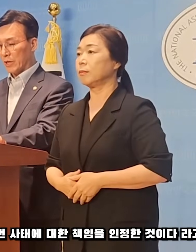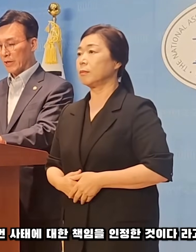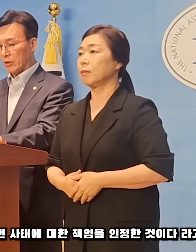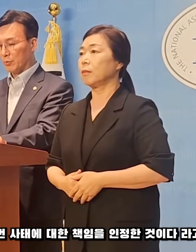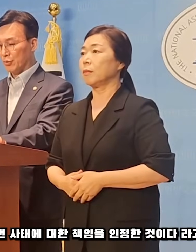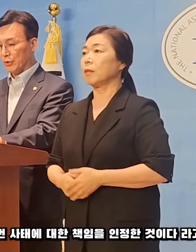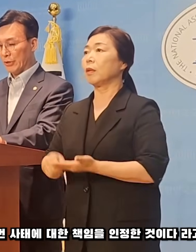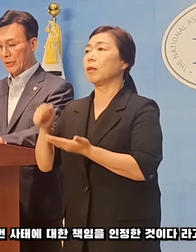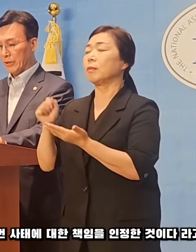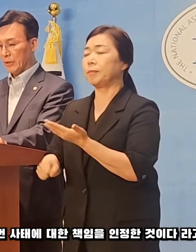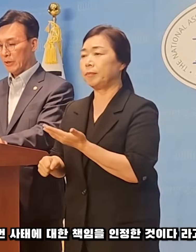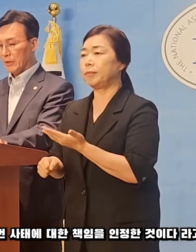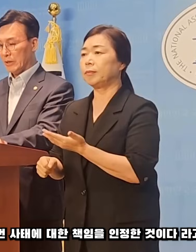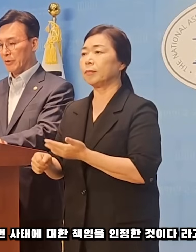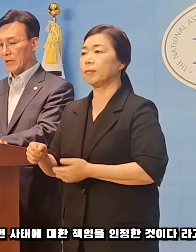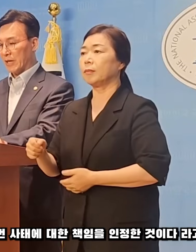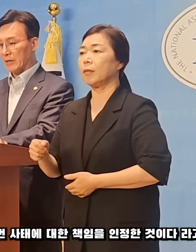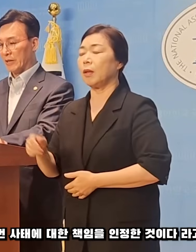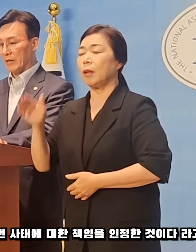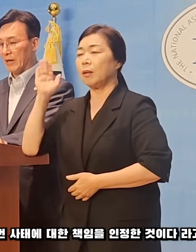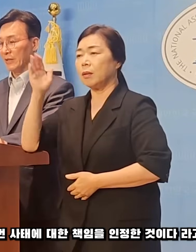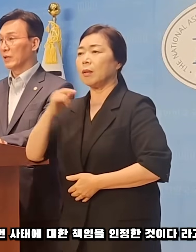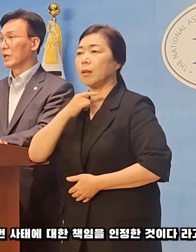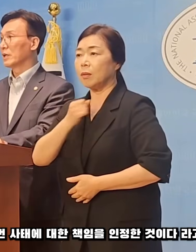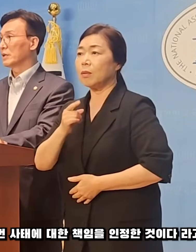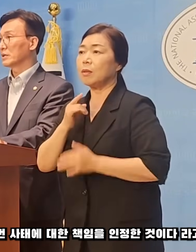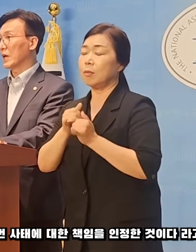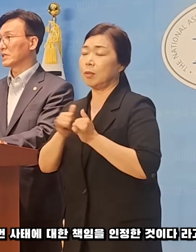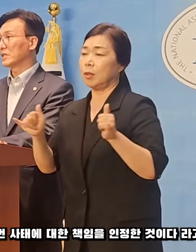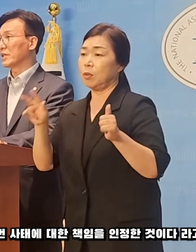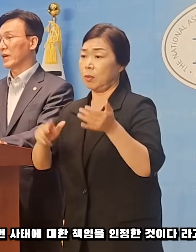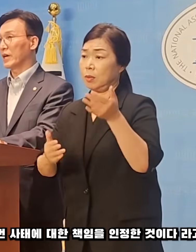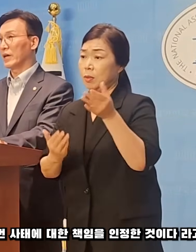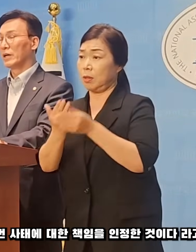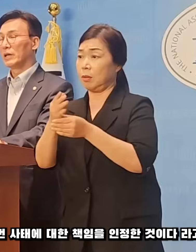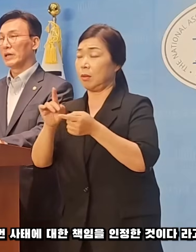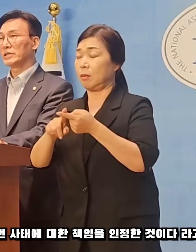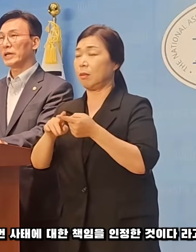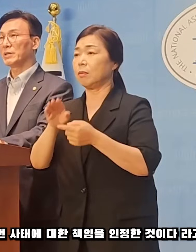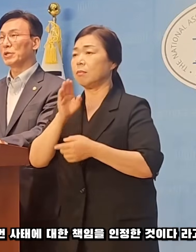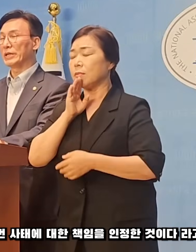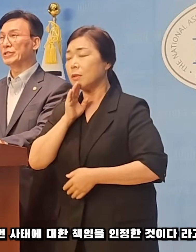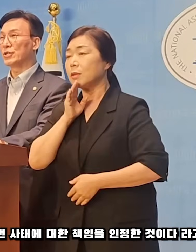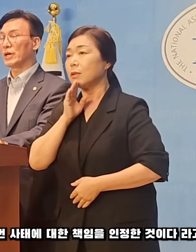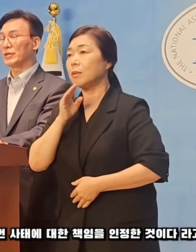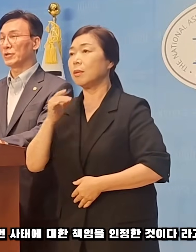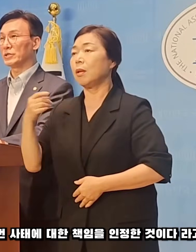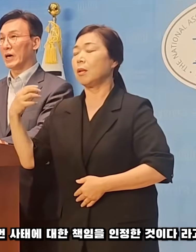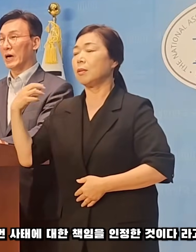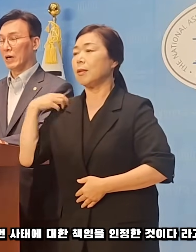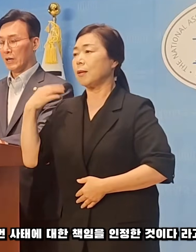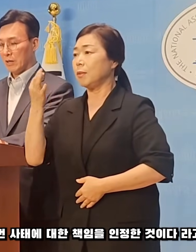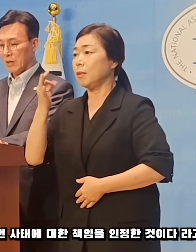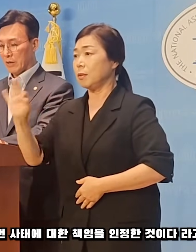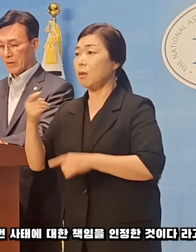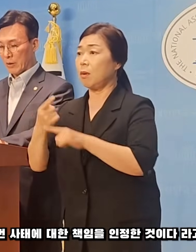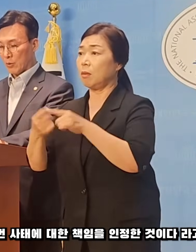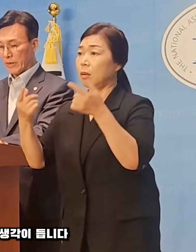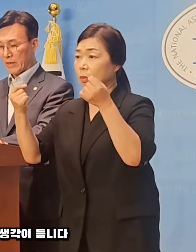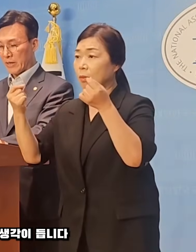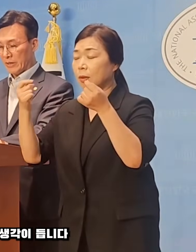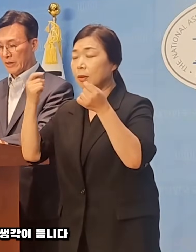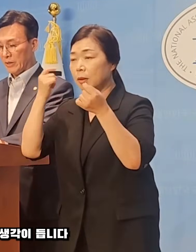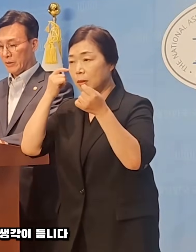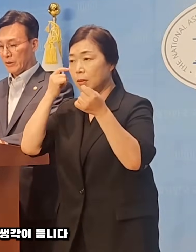가결을 주장했던 분들이 이번 사태에 대한 사실상의 책임을 인정한 것이다